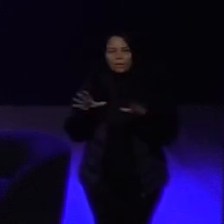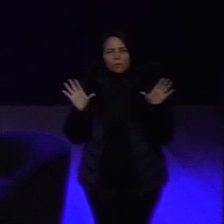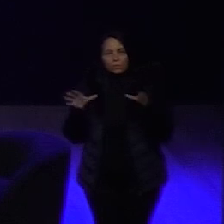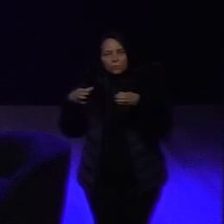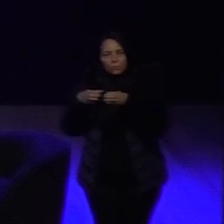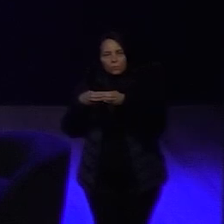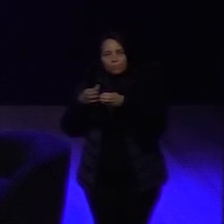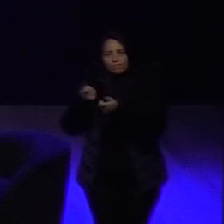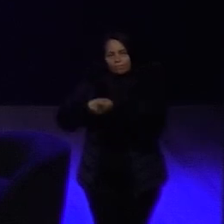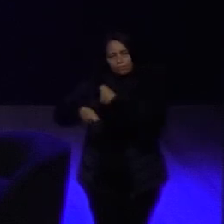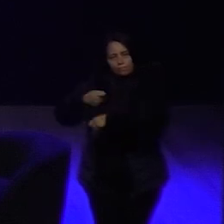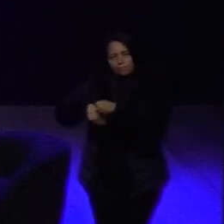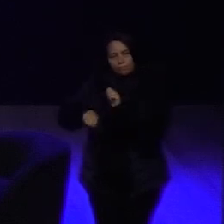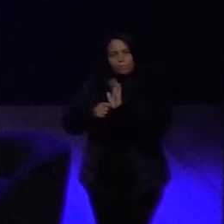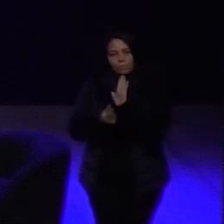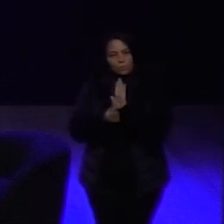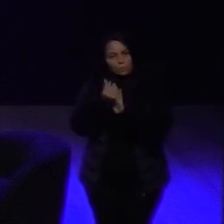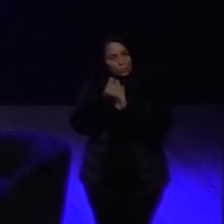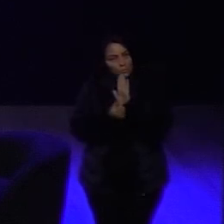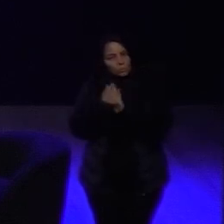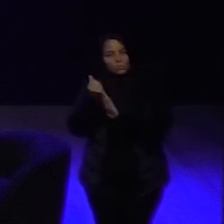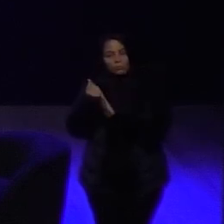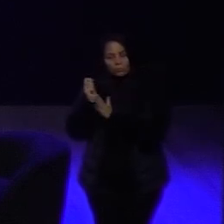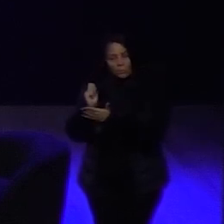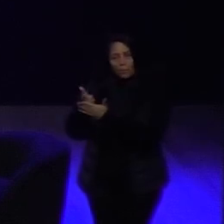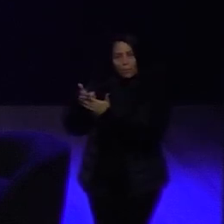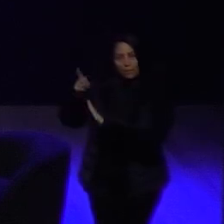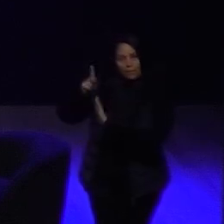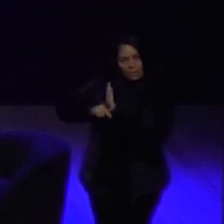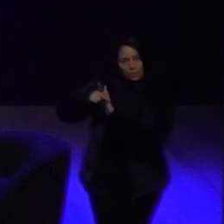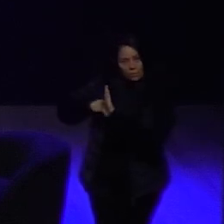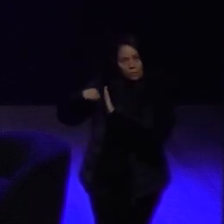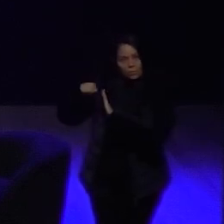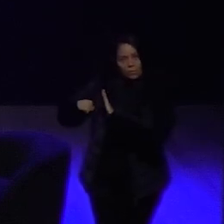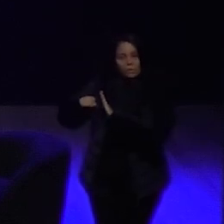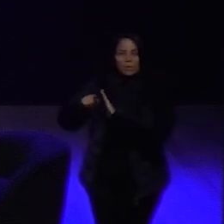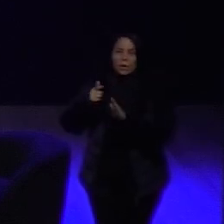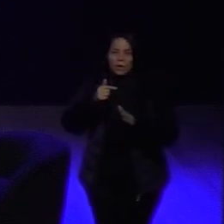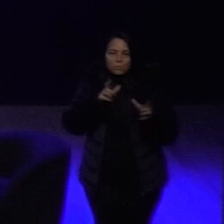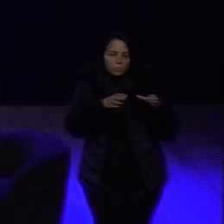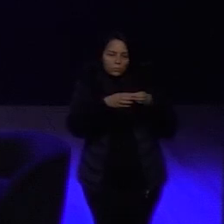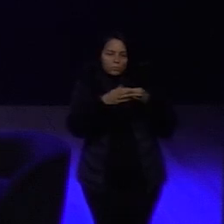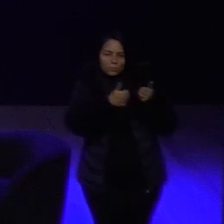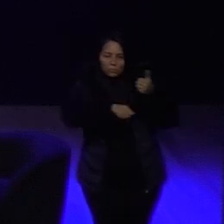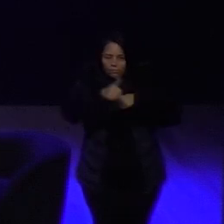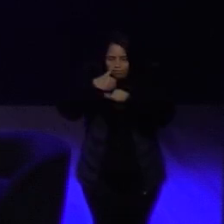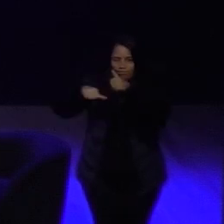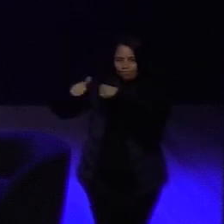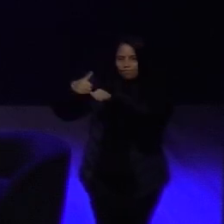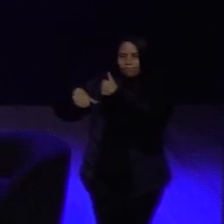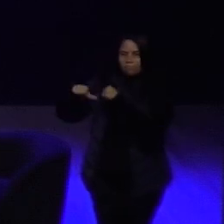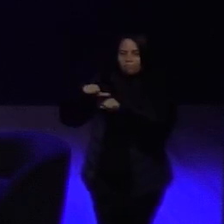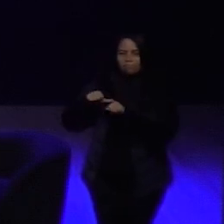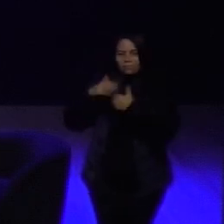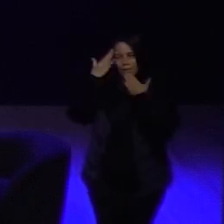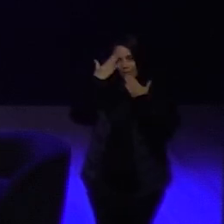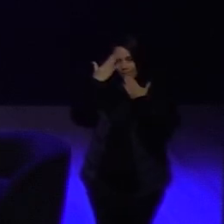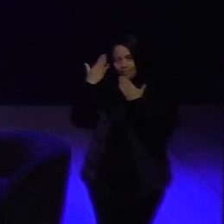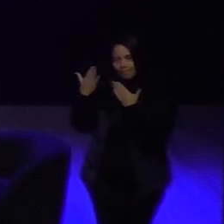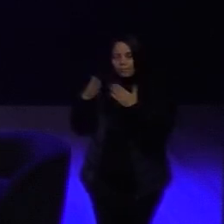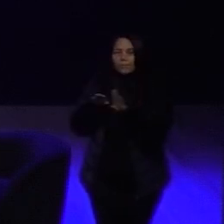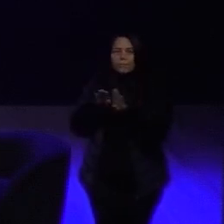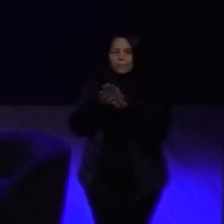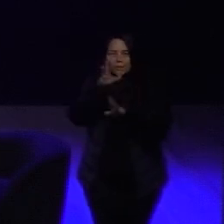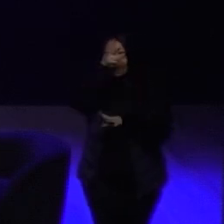conselho e o fundo que viabiliza esse projeto. Né? Então, esse projeto passou por uma curadoria deste conselho. Fica o agradecimento também à